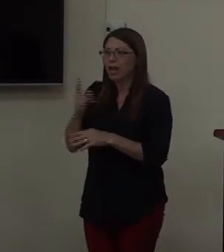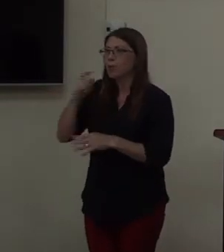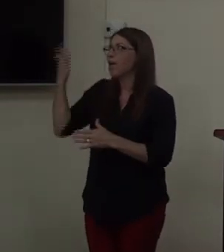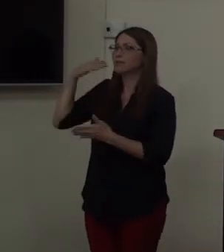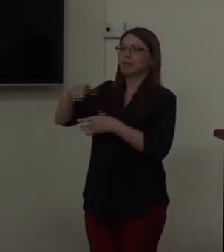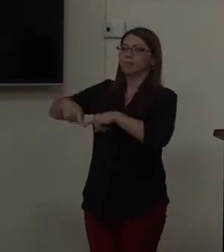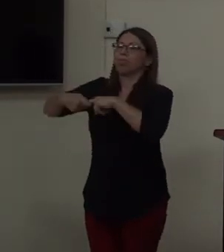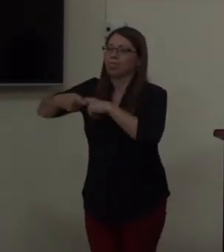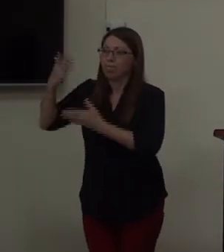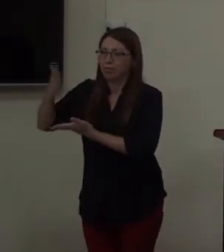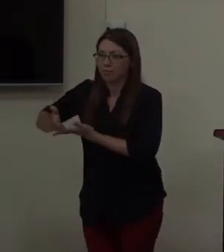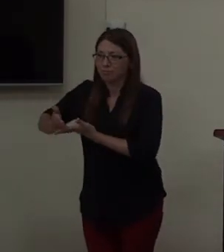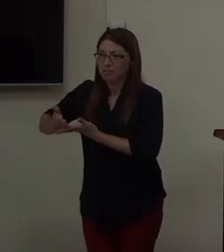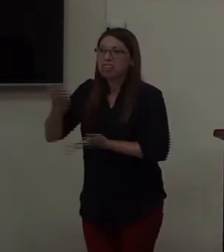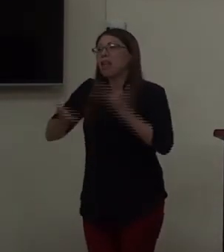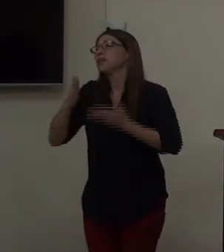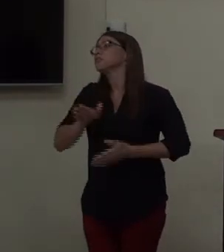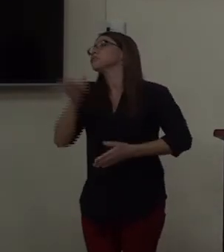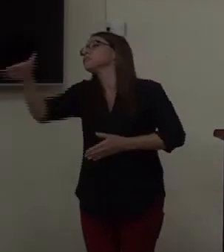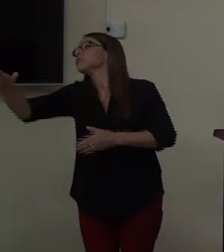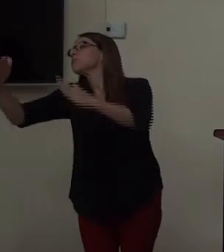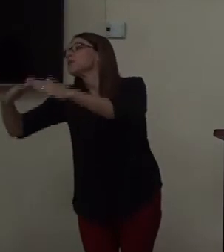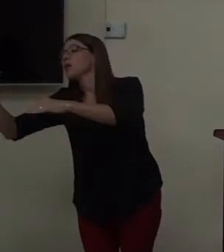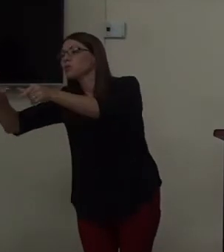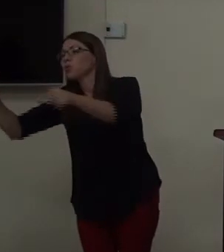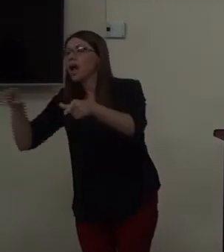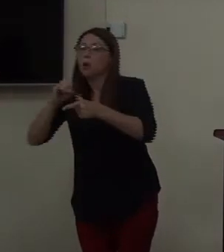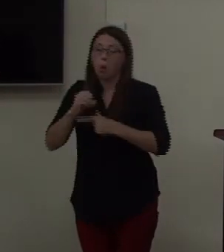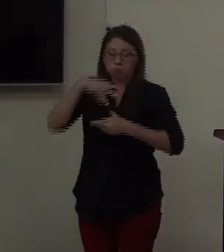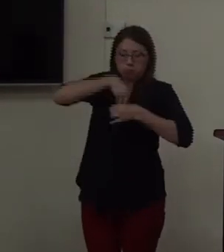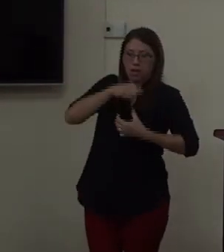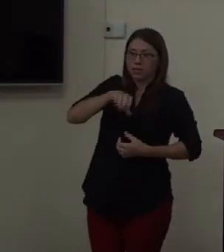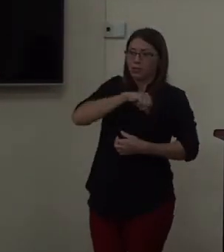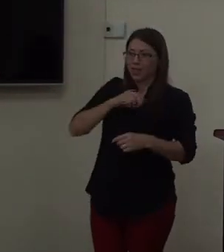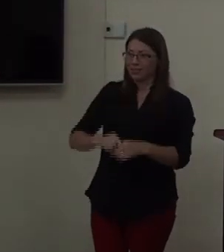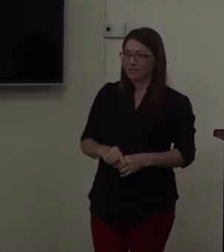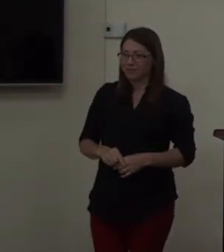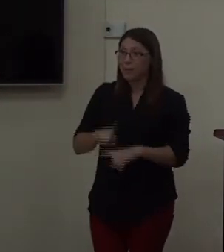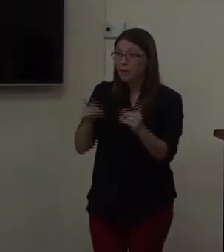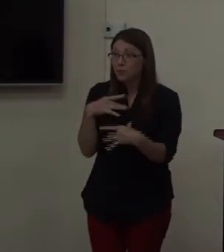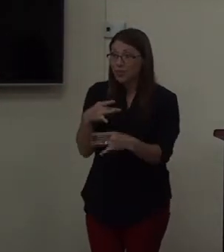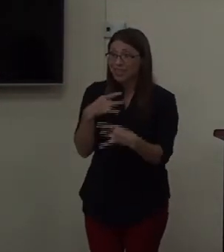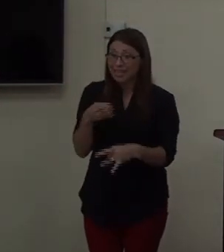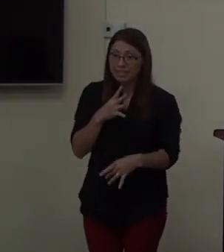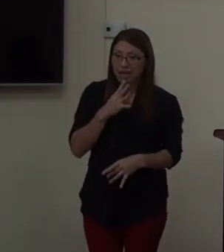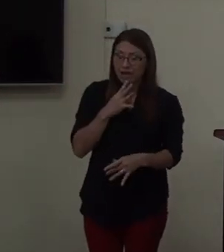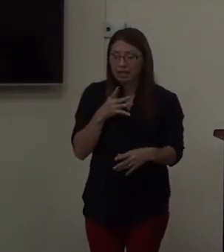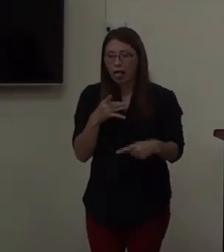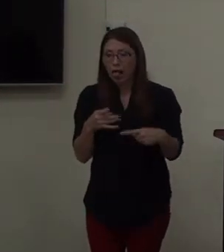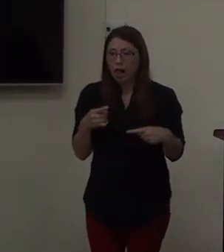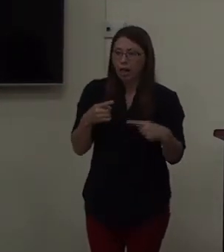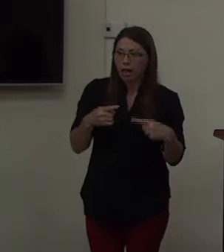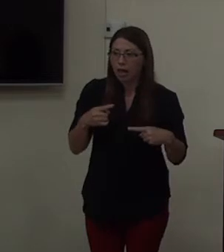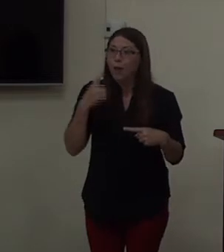por razones a veces de que se fue a vivir fuera del territorio o por cuestiones altitudinales. Pero es muy interesante el hablante oxidado porque tiene